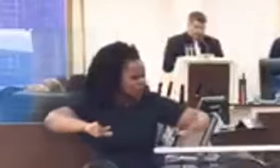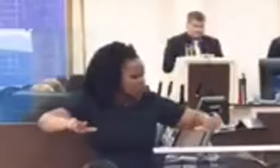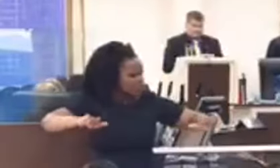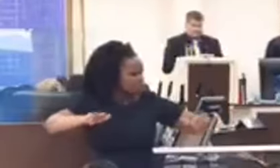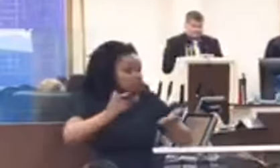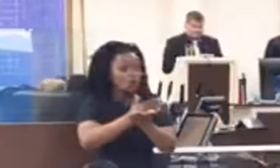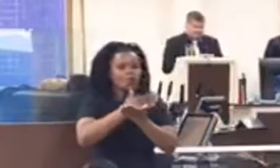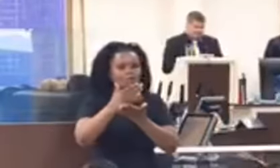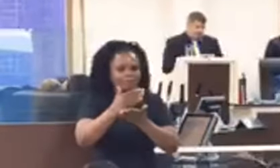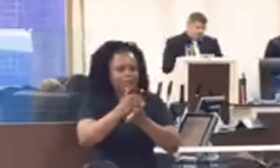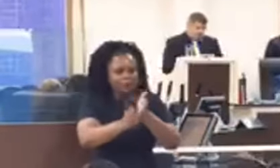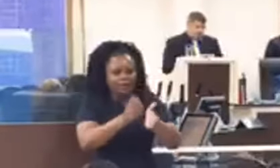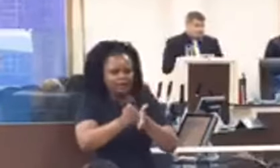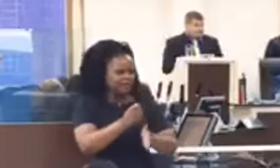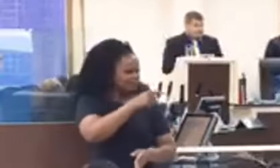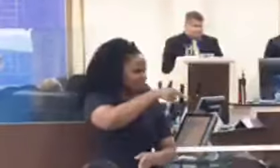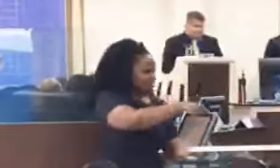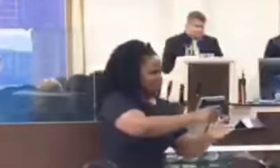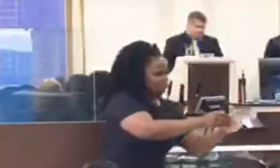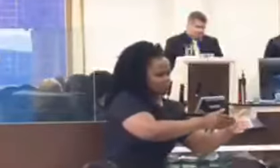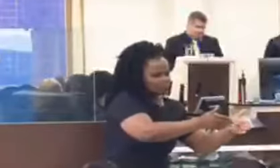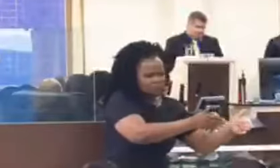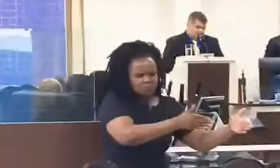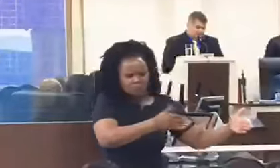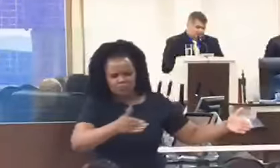da nossa cidade. E nós temos